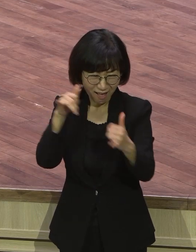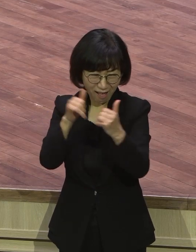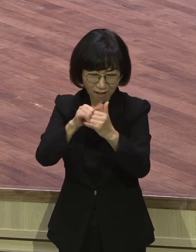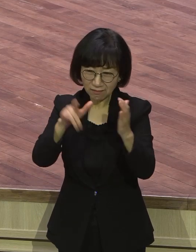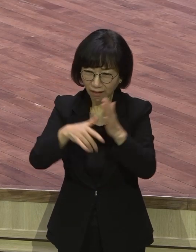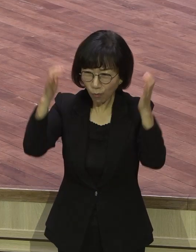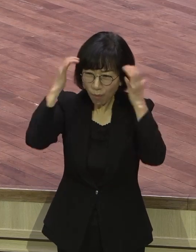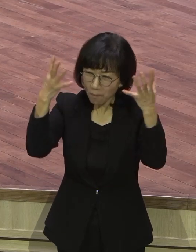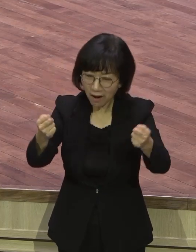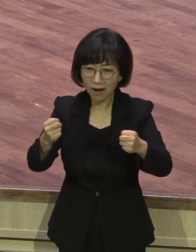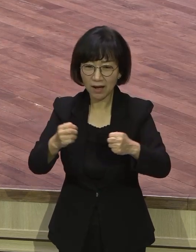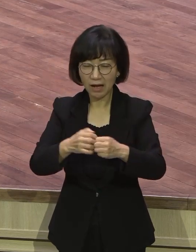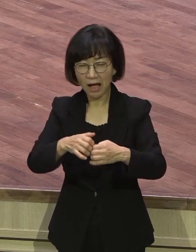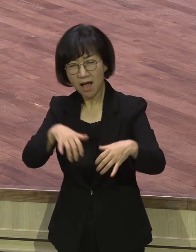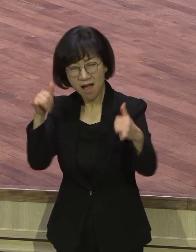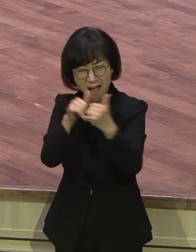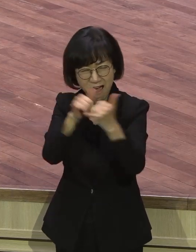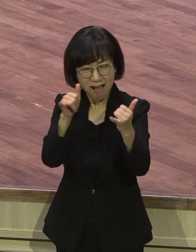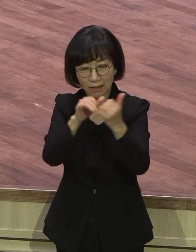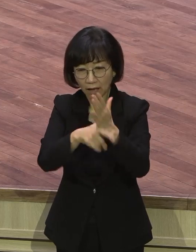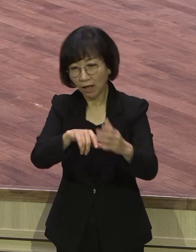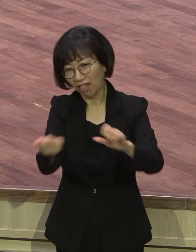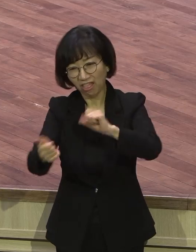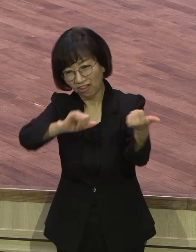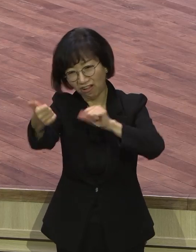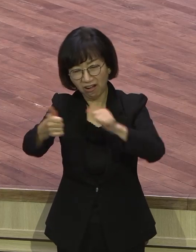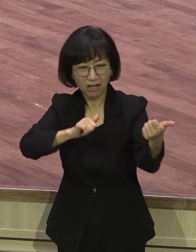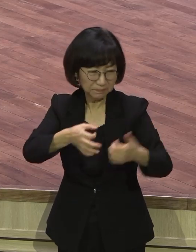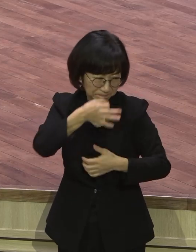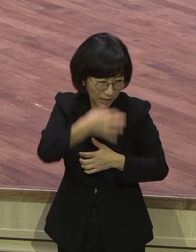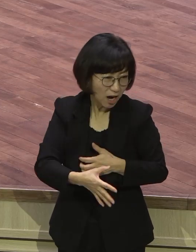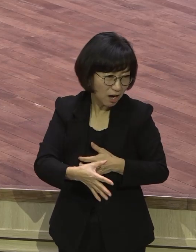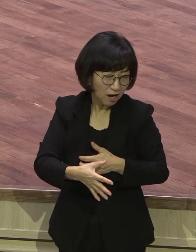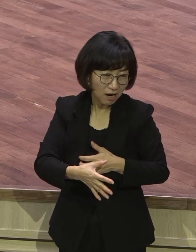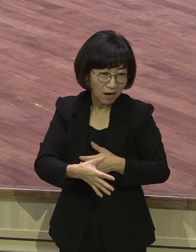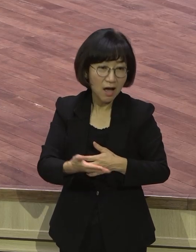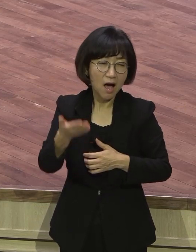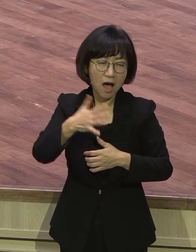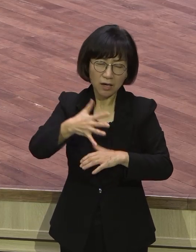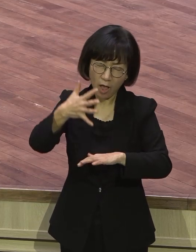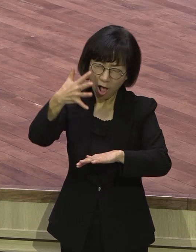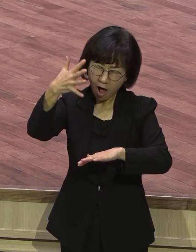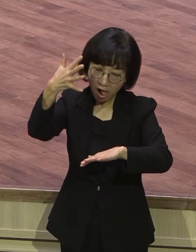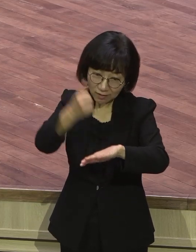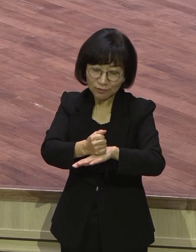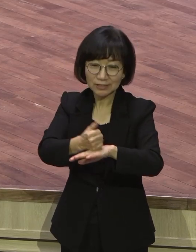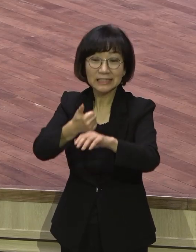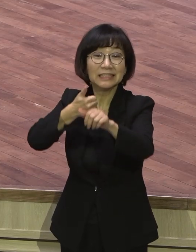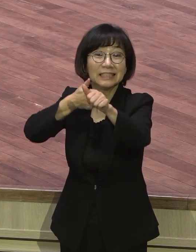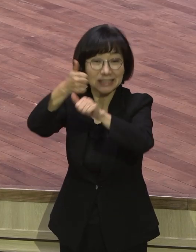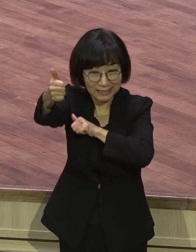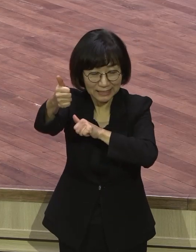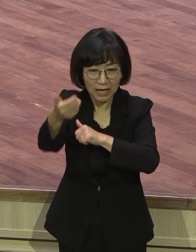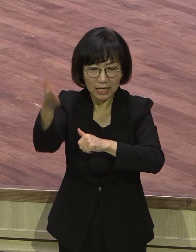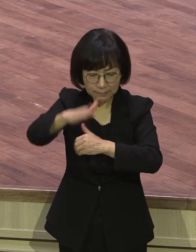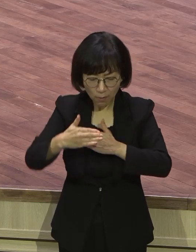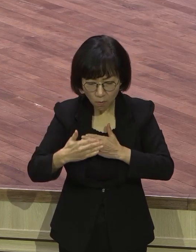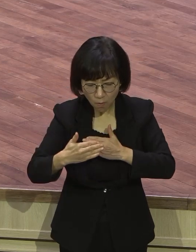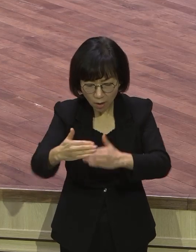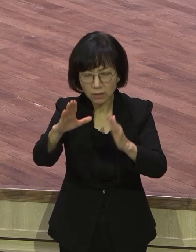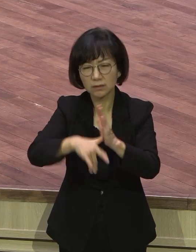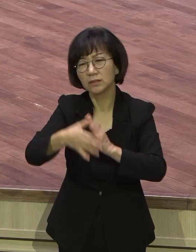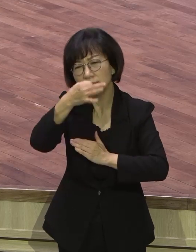얼마나 많이 죽었겠어요. 그러면 뻔하지 않습니까. 승리하기까지 싸우고 나가는 그런 승리의 어려움이